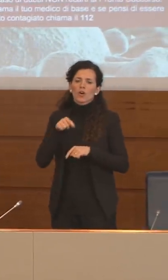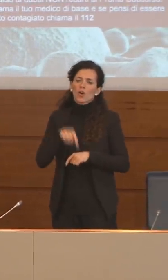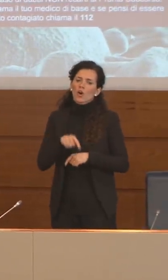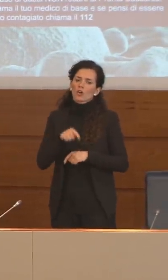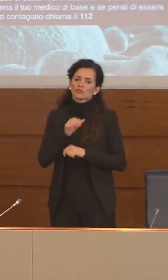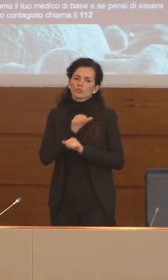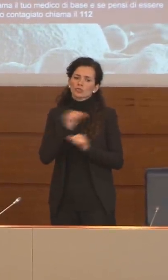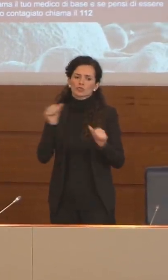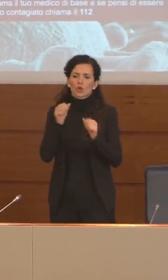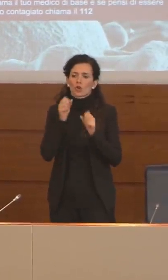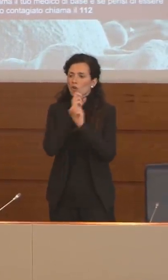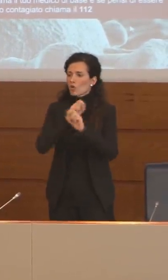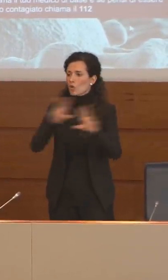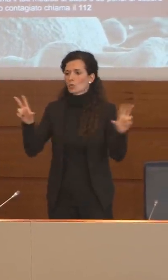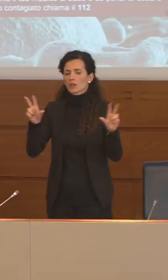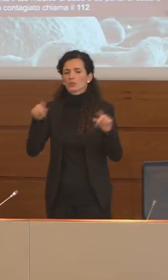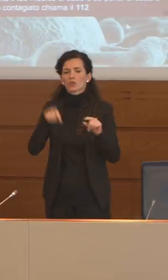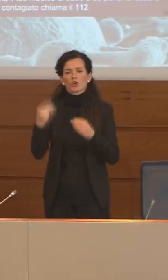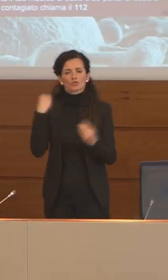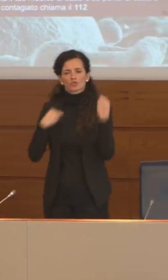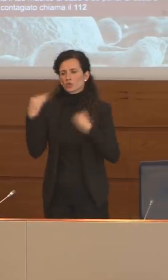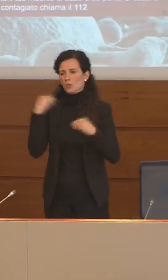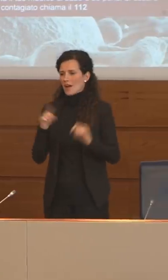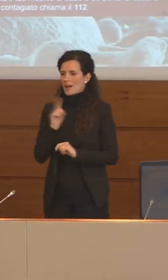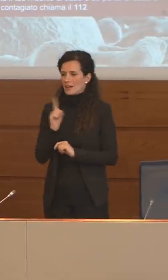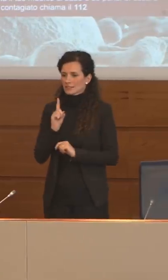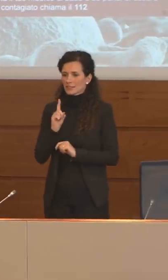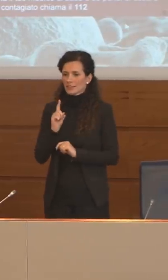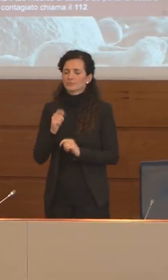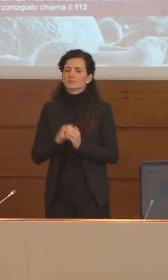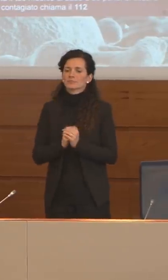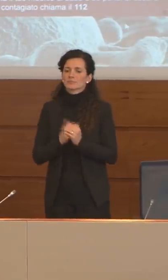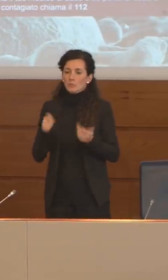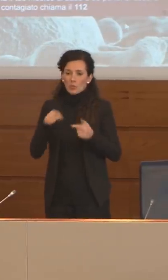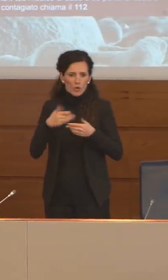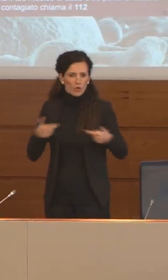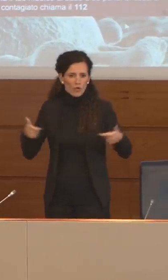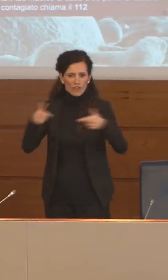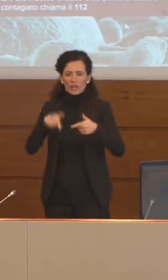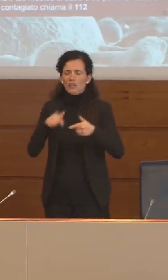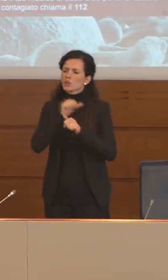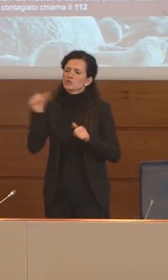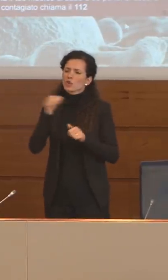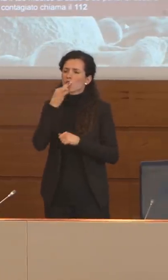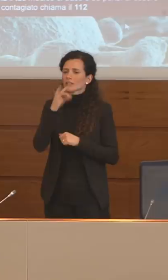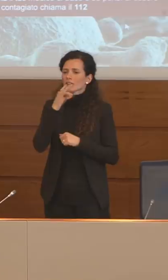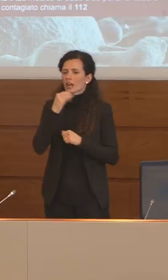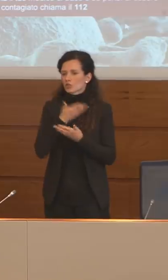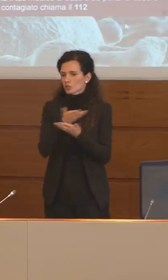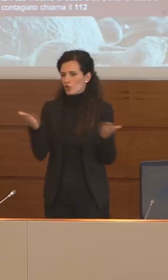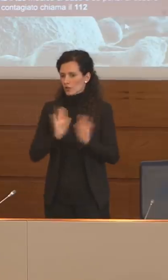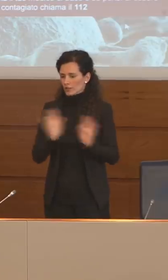e per oggi non sono previste domande in questa conferenza punti facciamo solo una dichiarazione